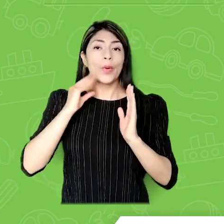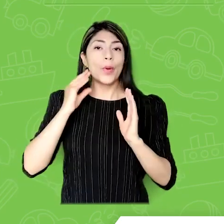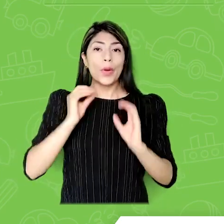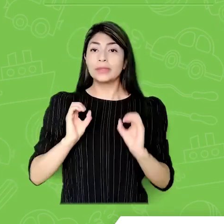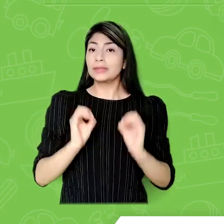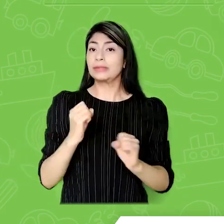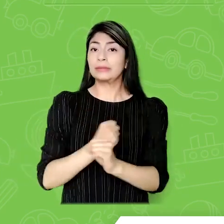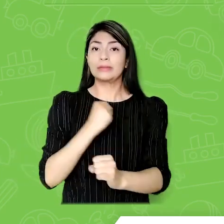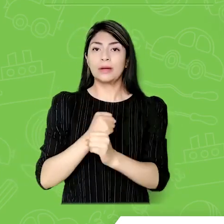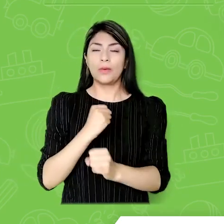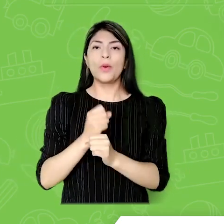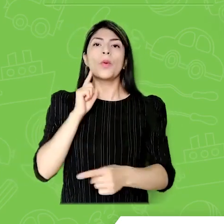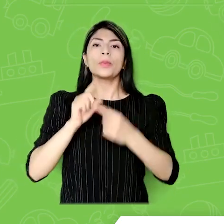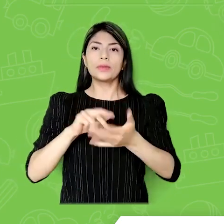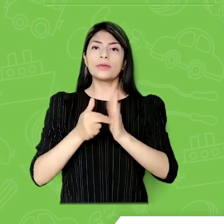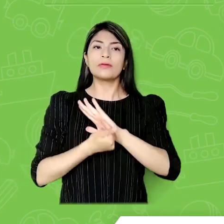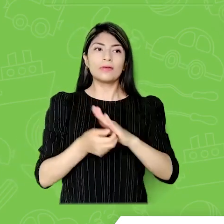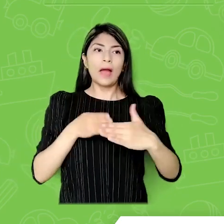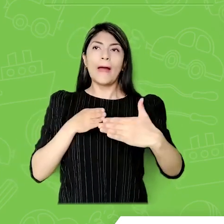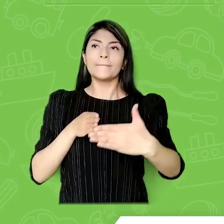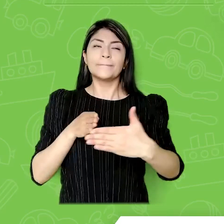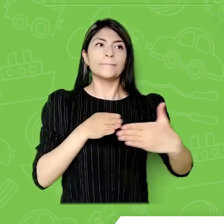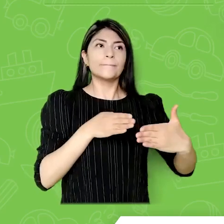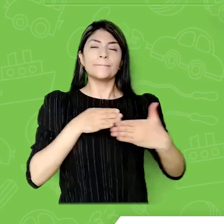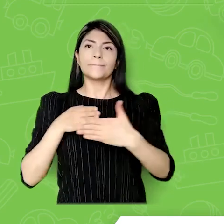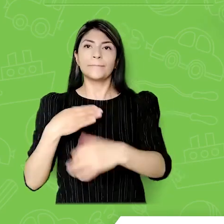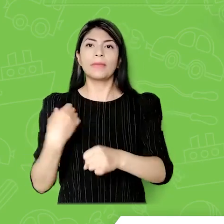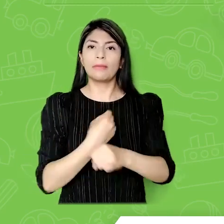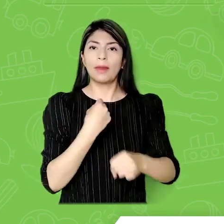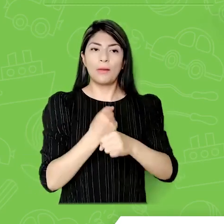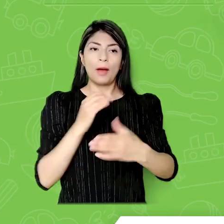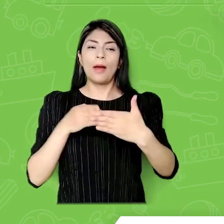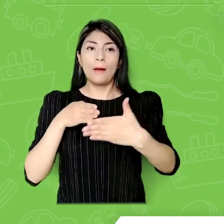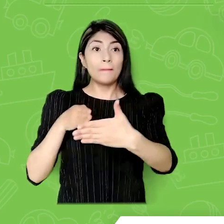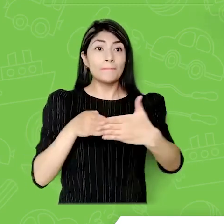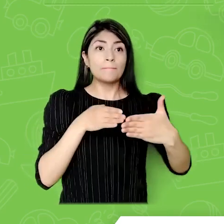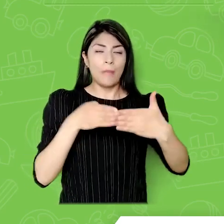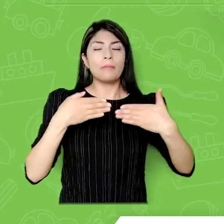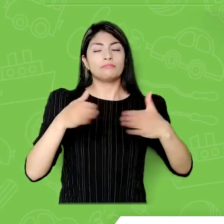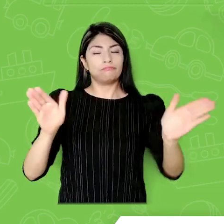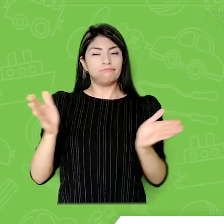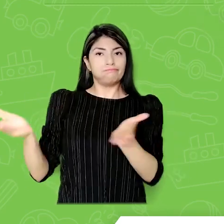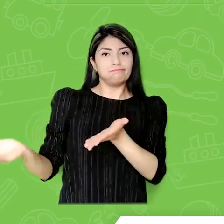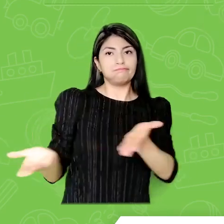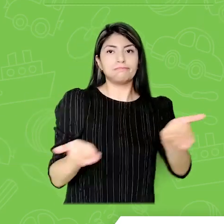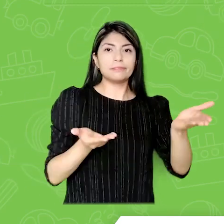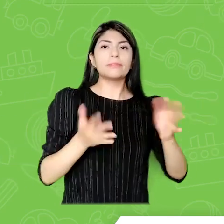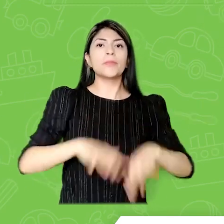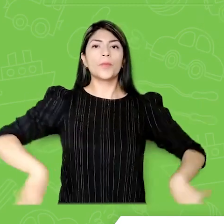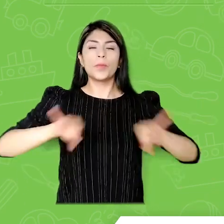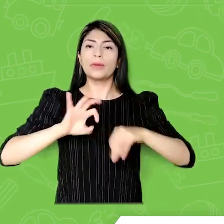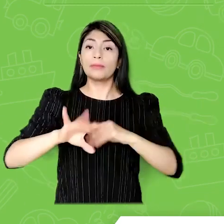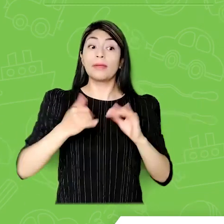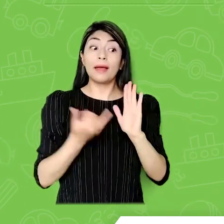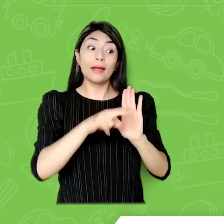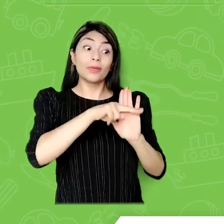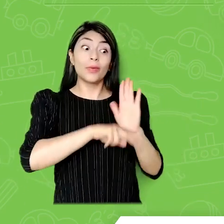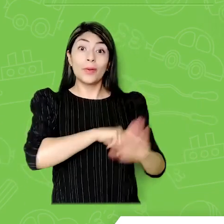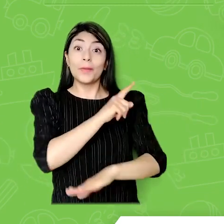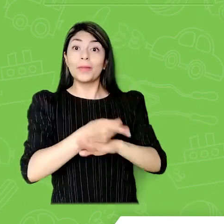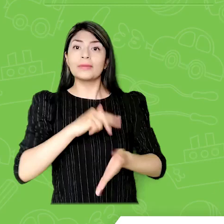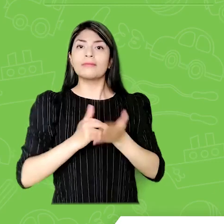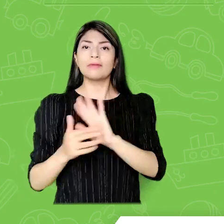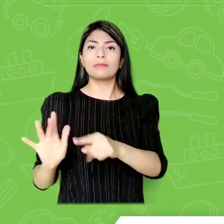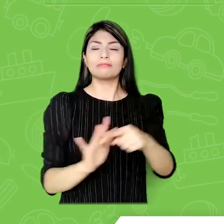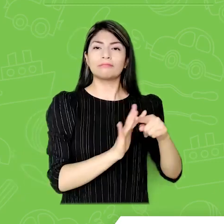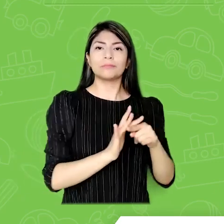de mitigar las barreras de entrada al mercado laboral de esta población. En aplicación de esta norma, la Directiva